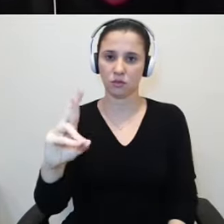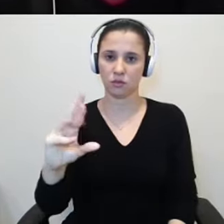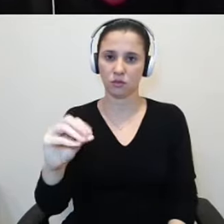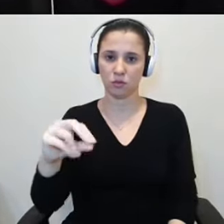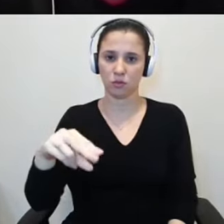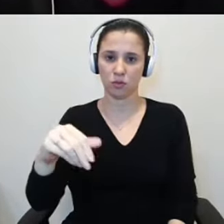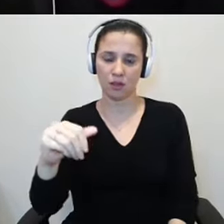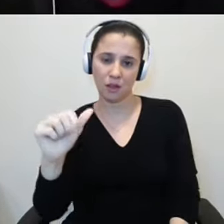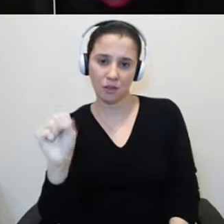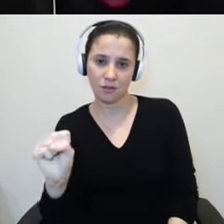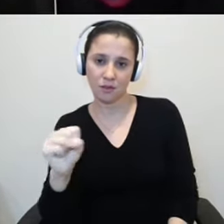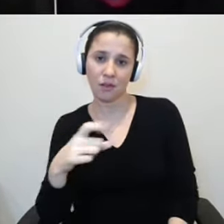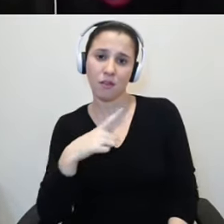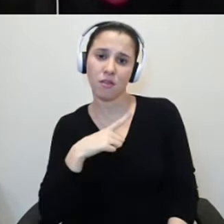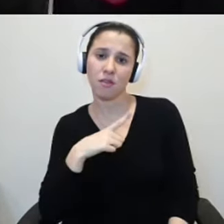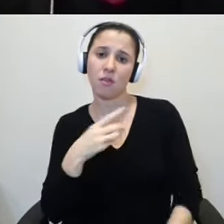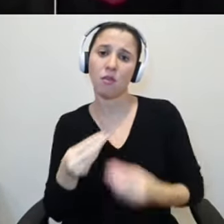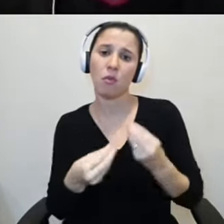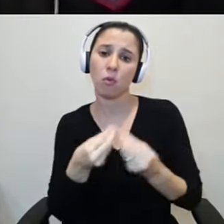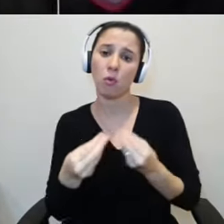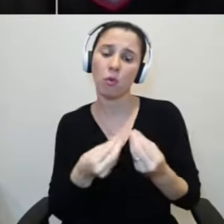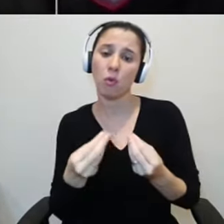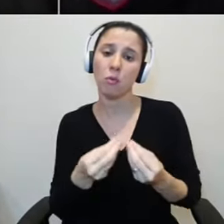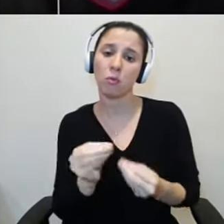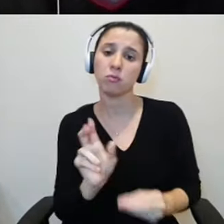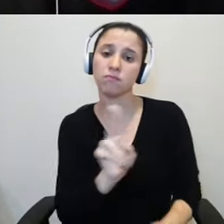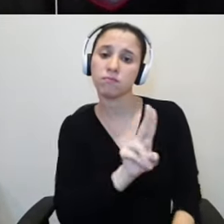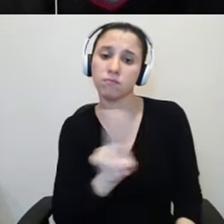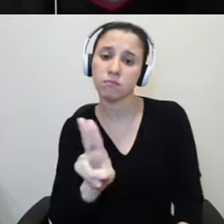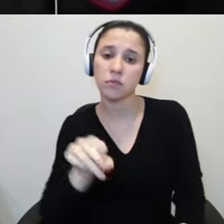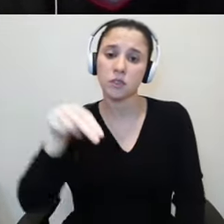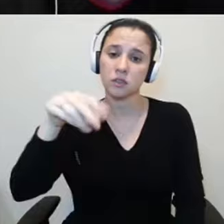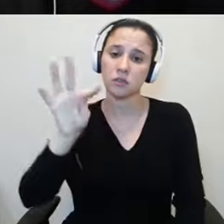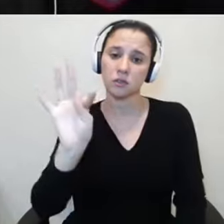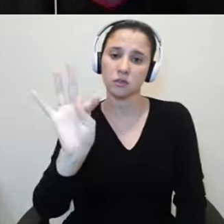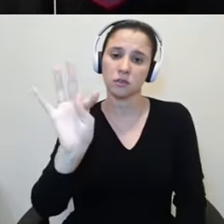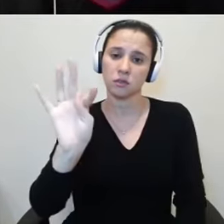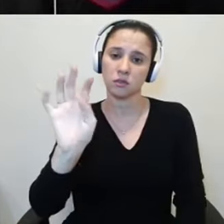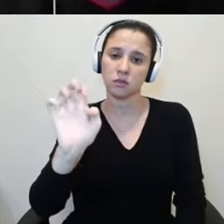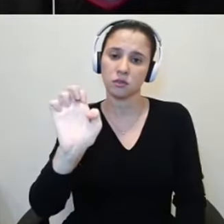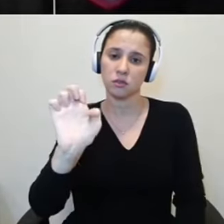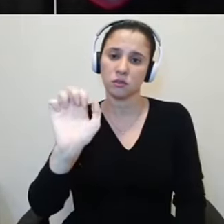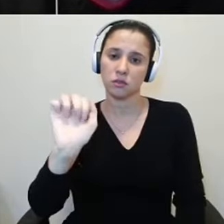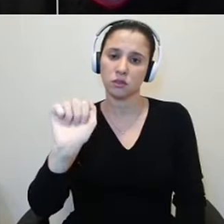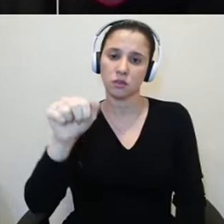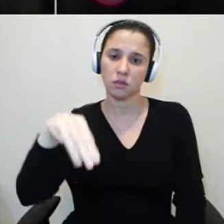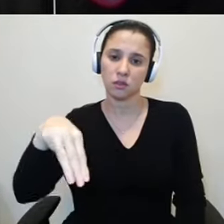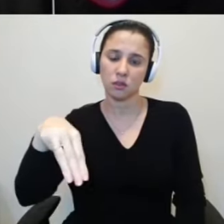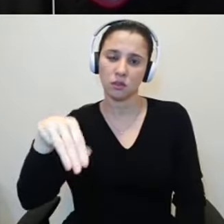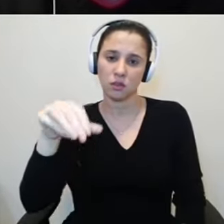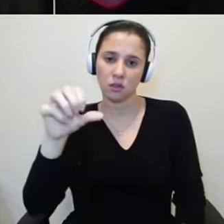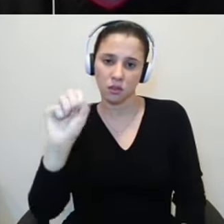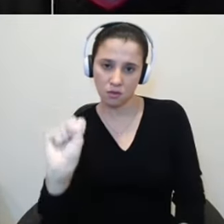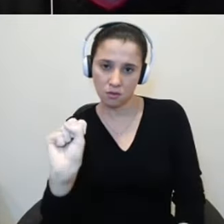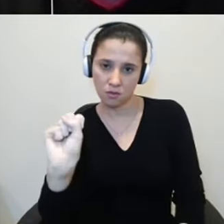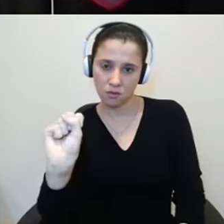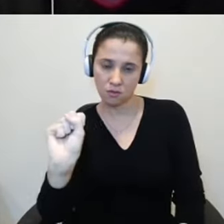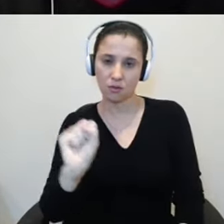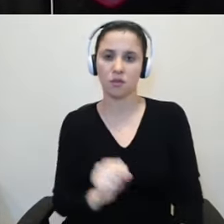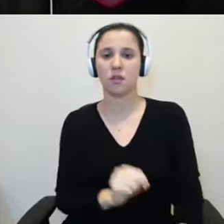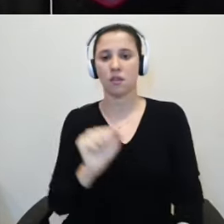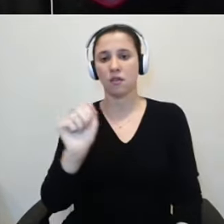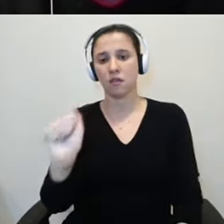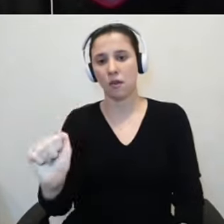uma parceria oficial também com a Microsoft, né? E isso é liberado para todos os estudantes e servidores do